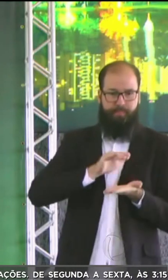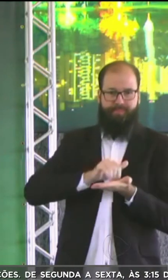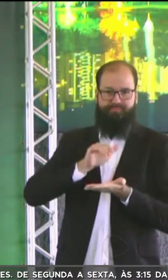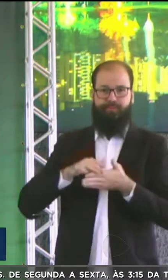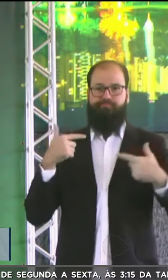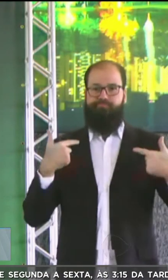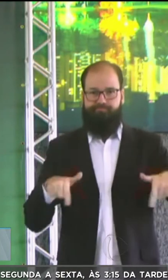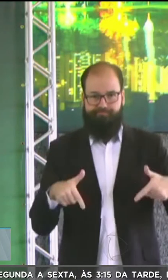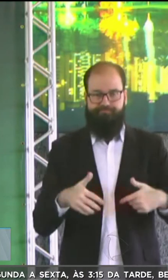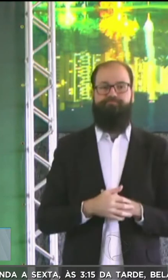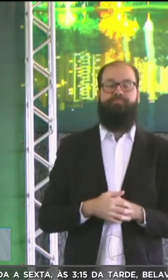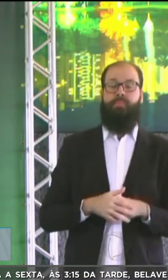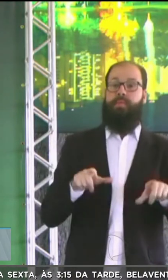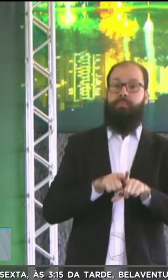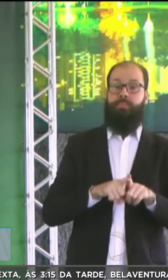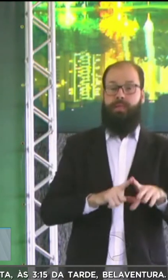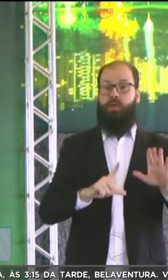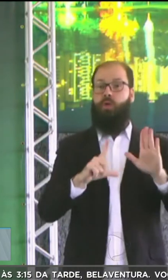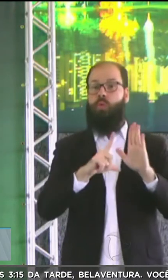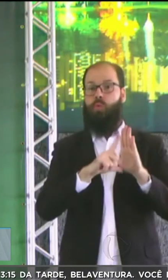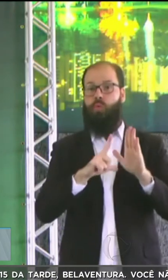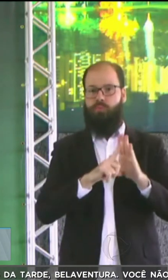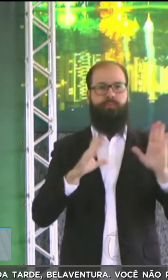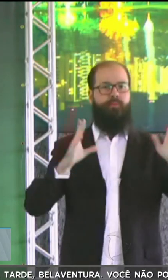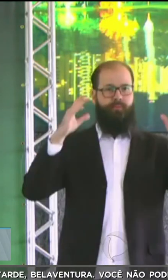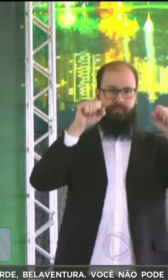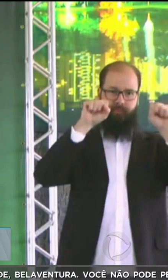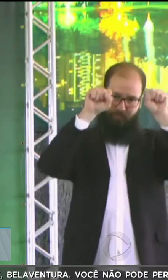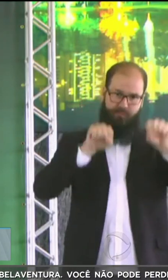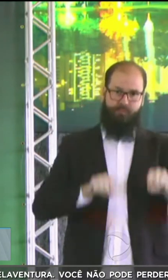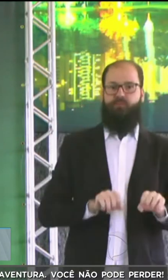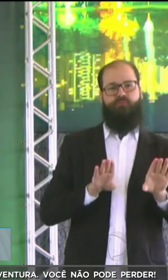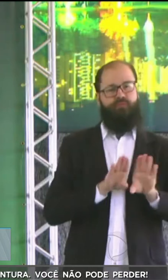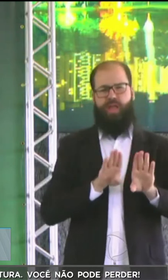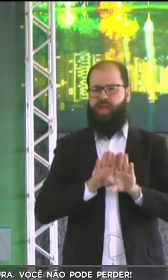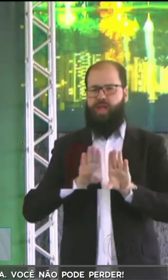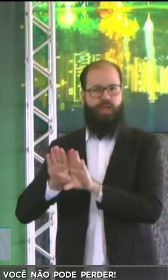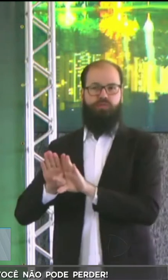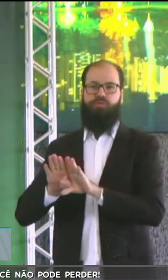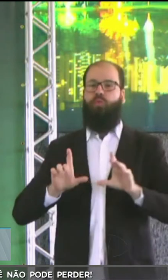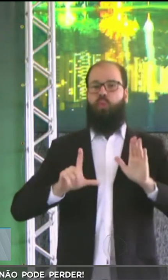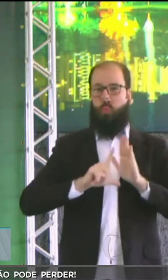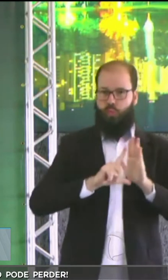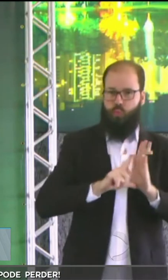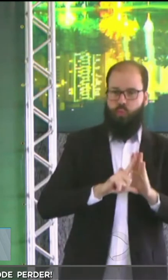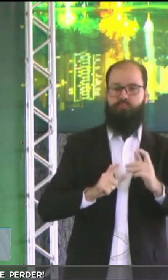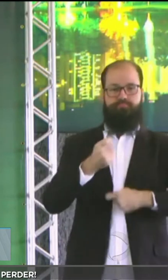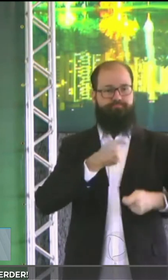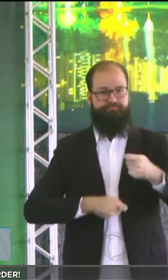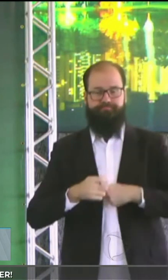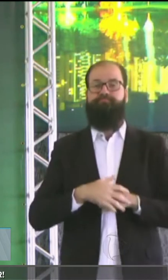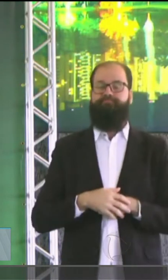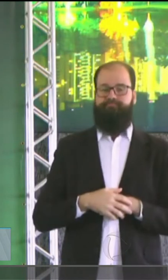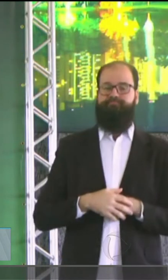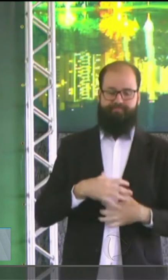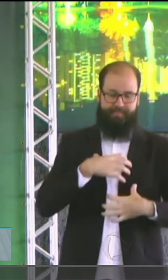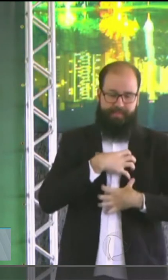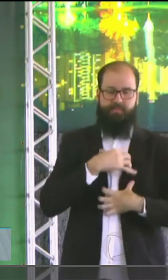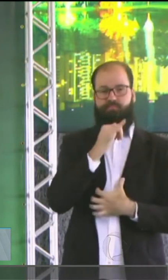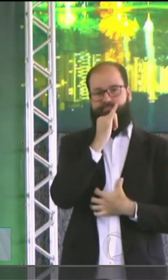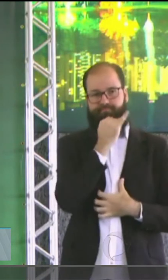pessoas, comerciantes, fechando a sua loja, seu comércio, e, enfim, isso nos entristece